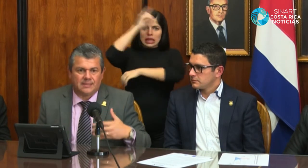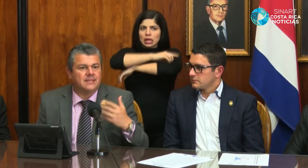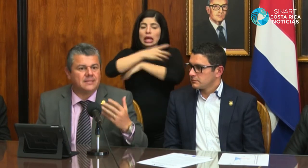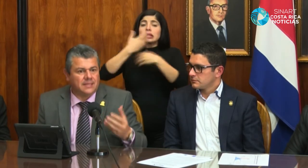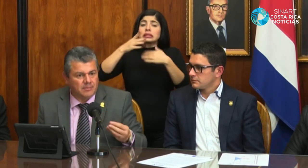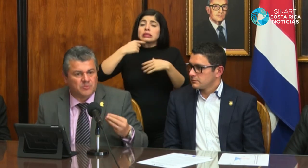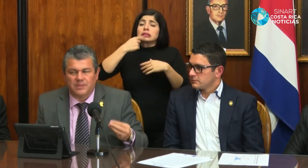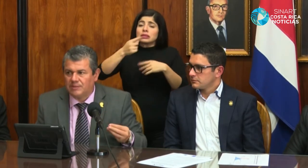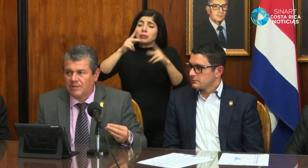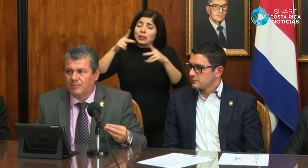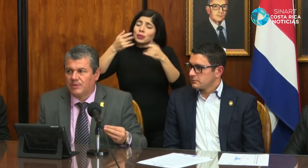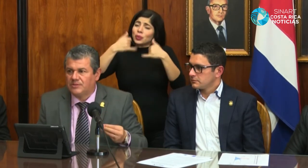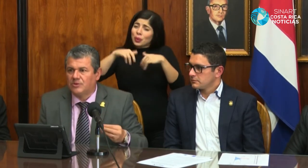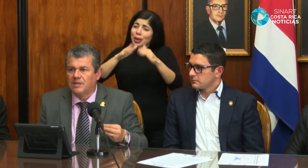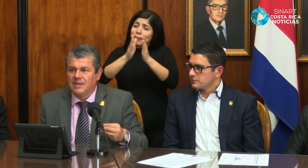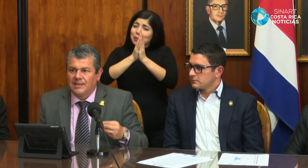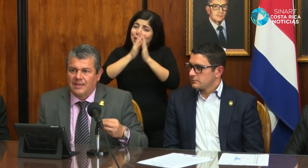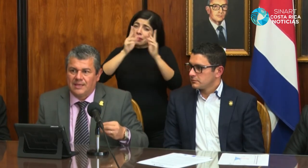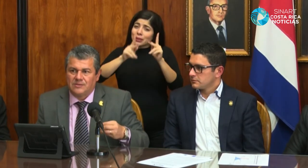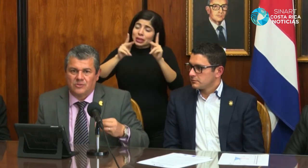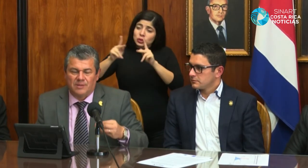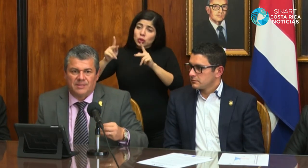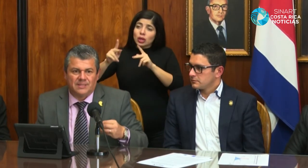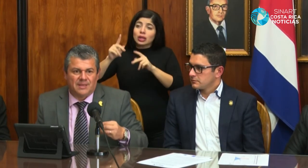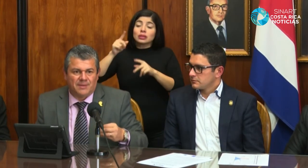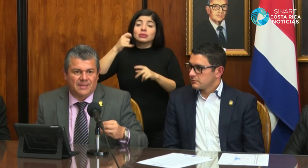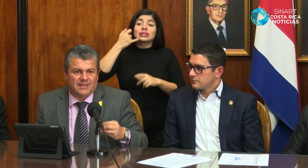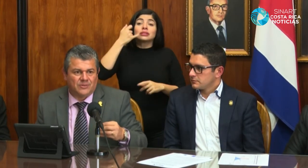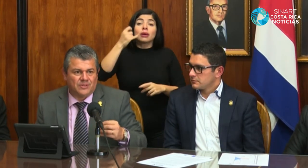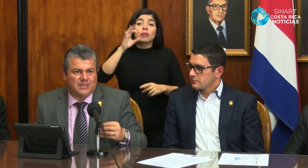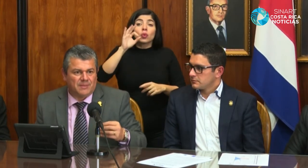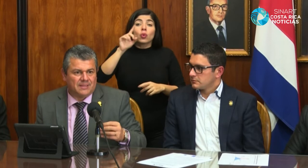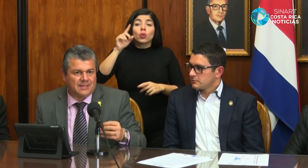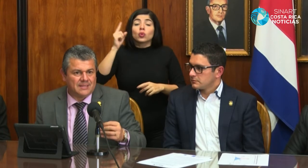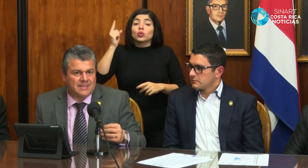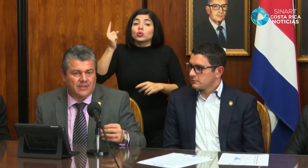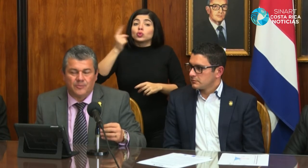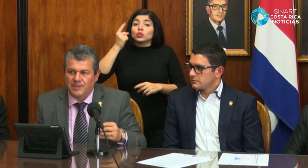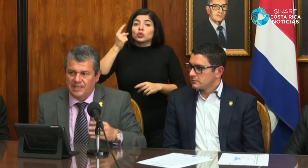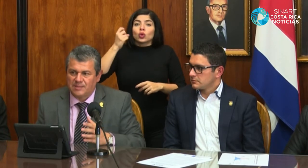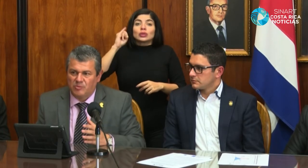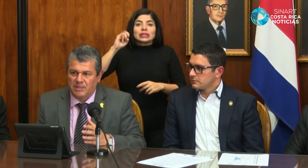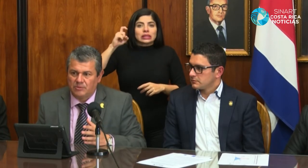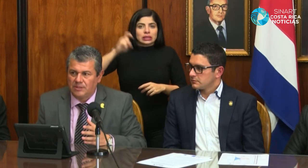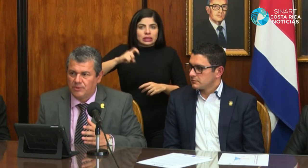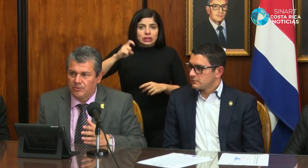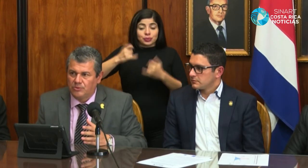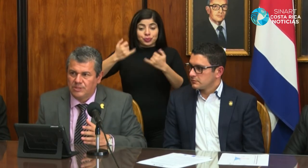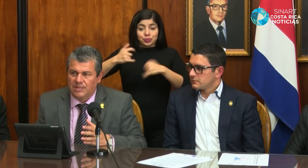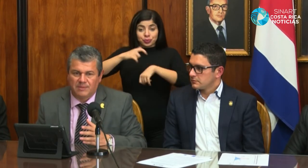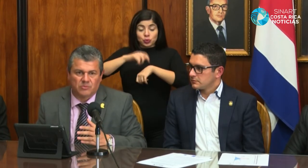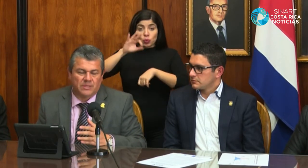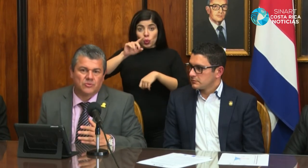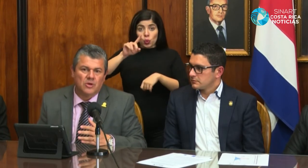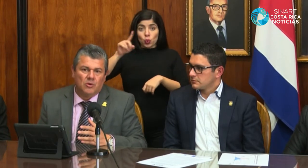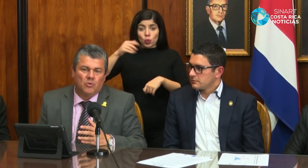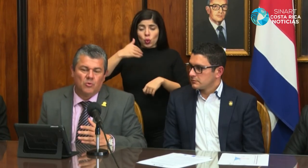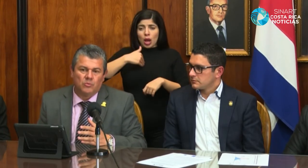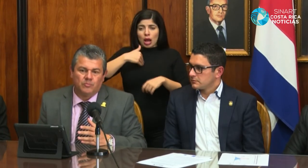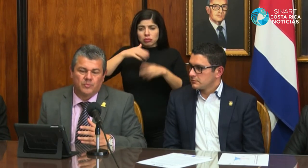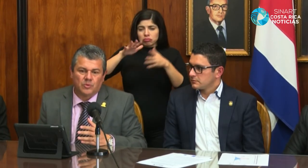la gente y le seguimos pidiendo a la población que solamente llamen en caso estrictamente necesario. En este momento el 911 tiene más o